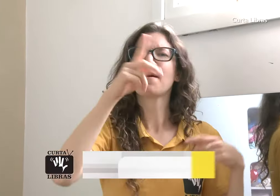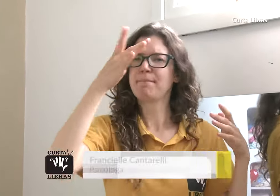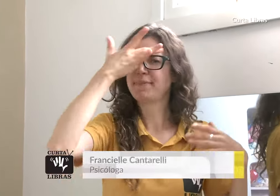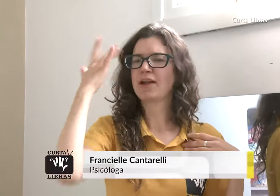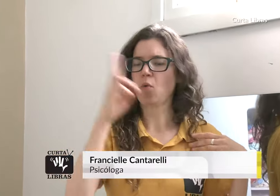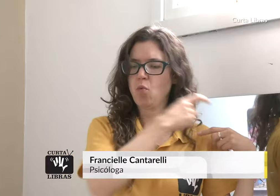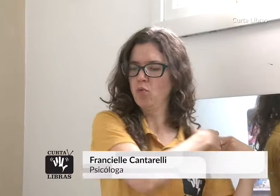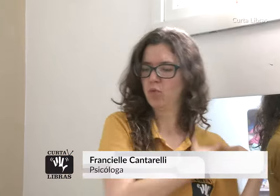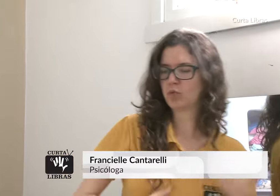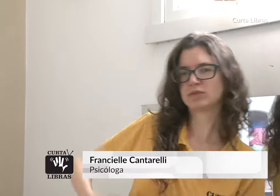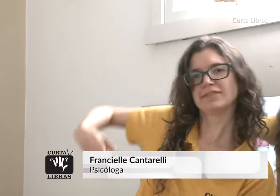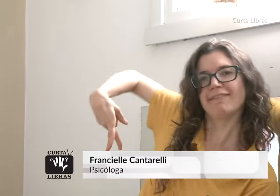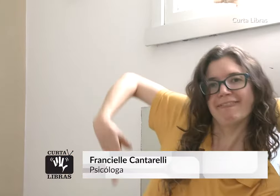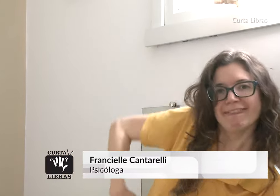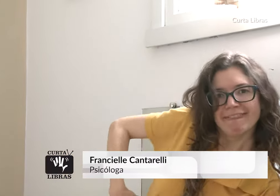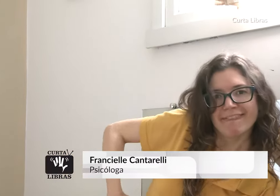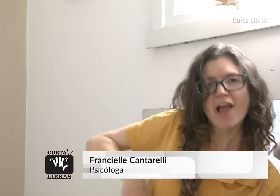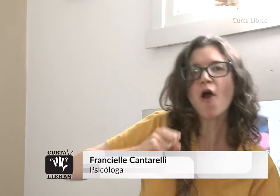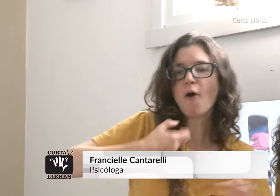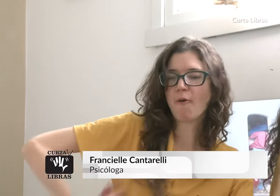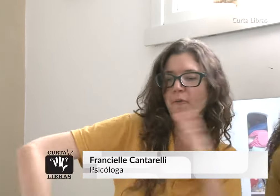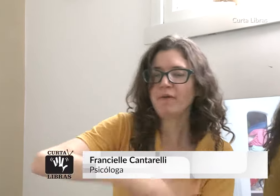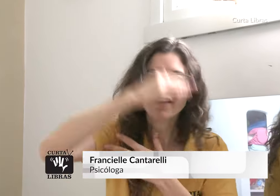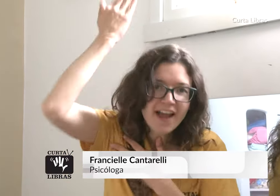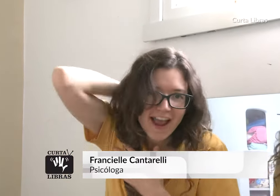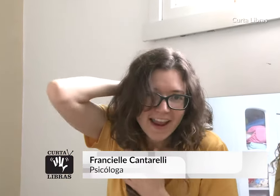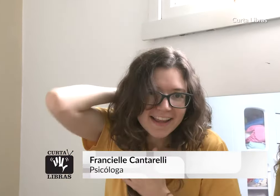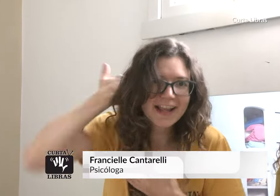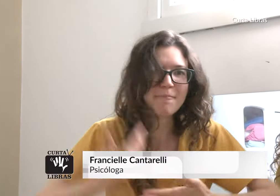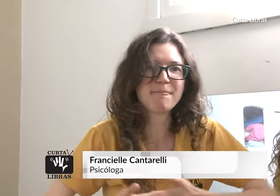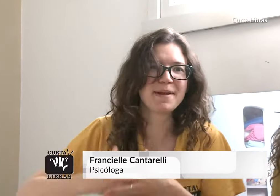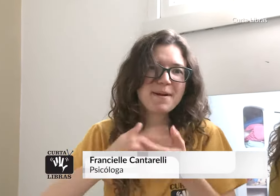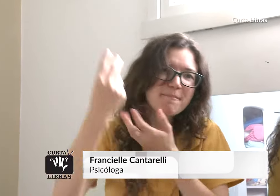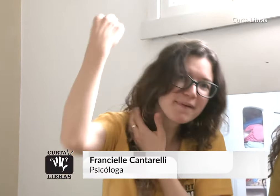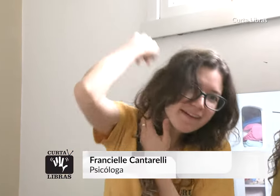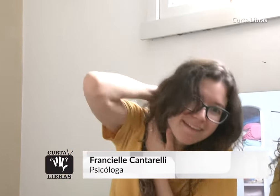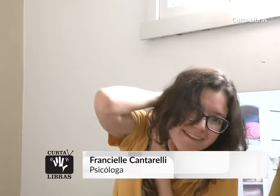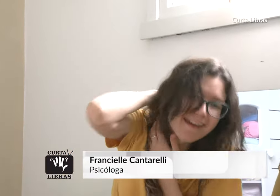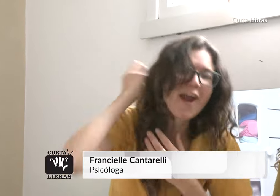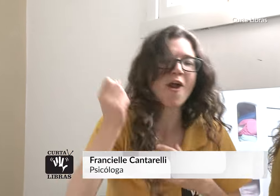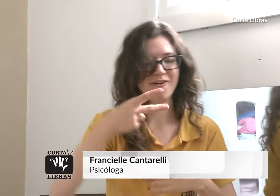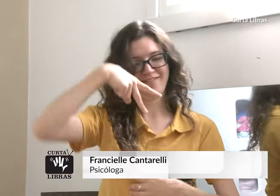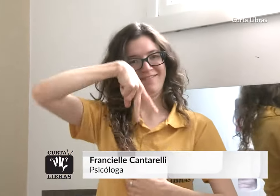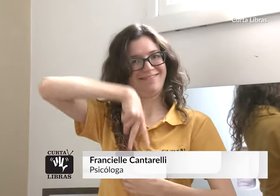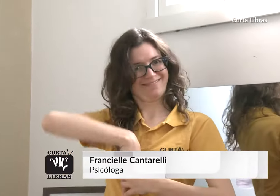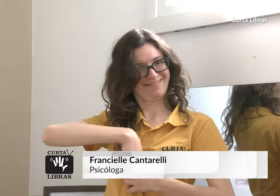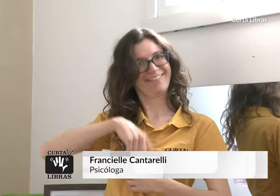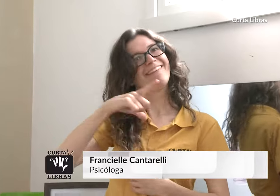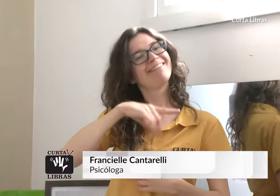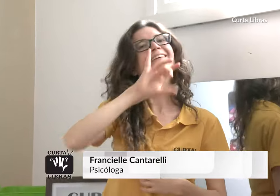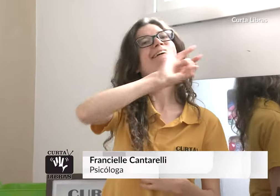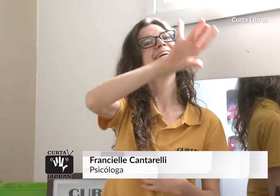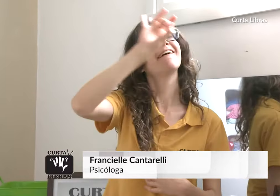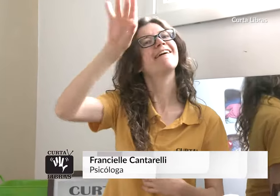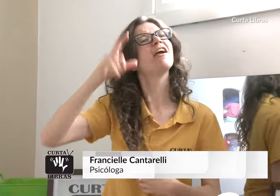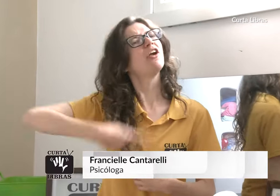sling é utilizado com o bebê na frente ou nas costas da mãe. Enfim, em vários lugares, as pessoas também começaram a usar o